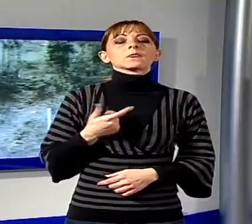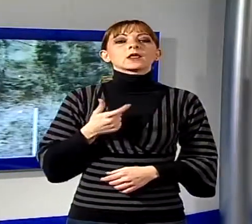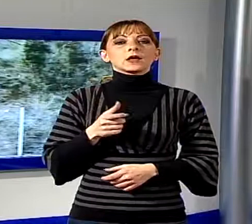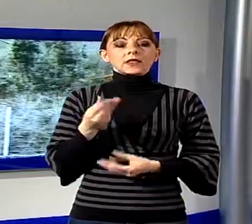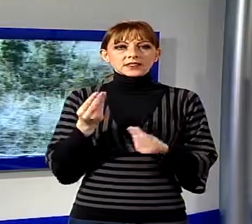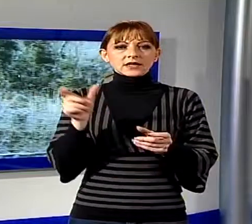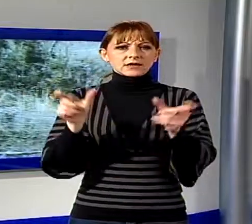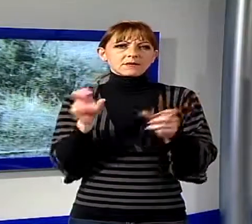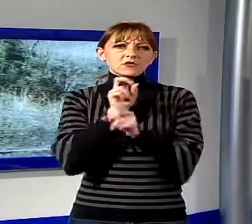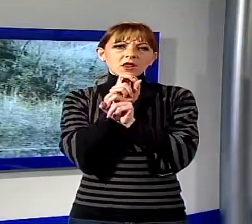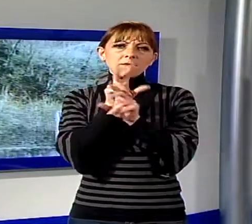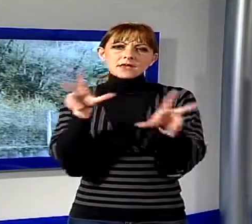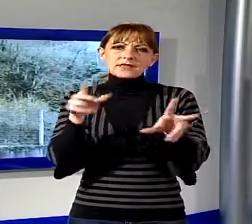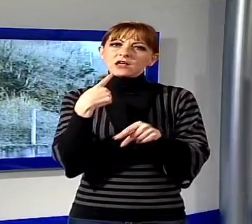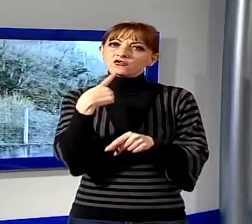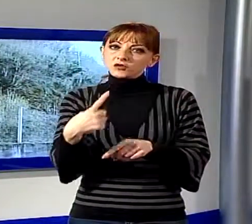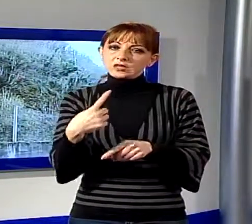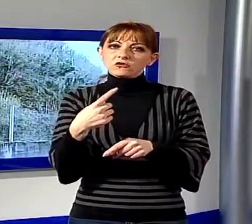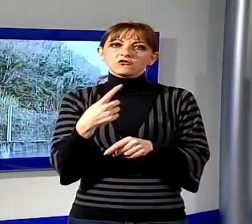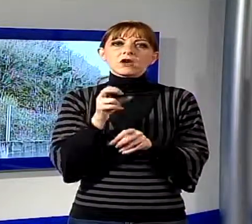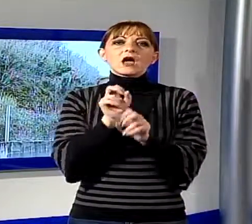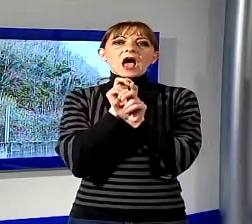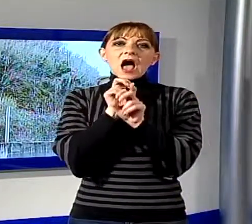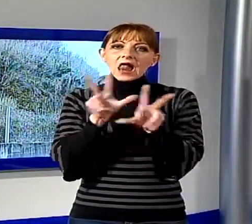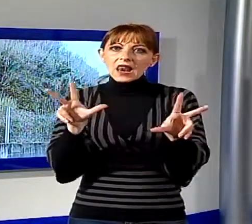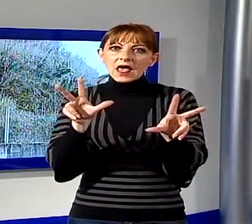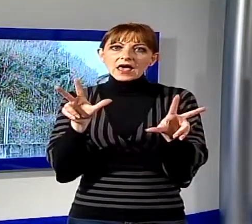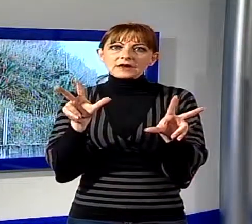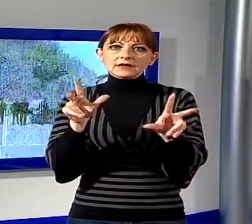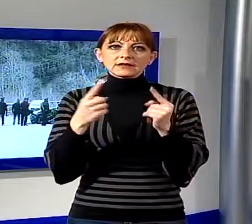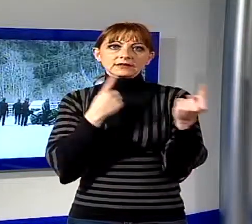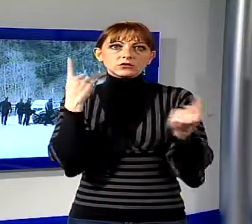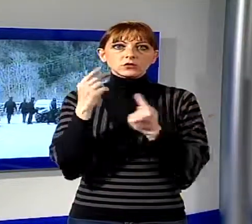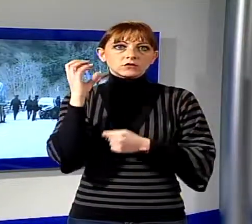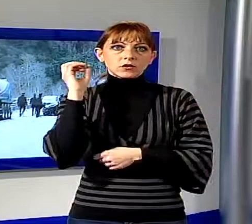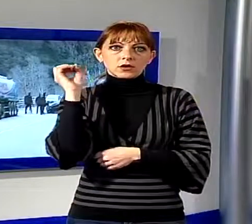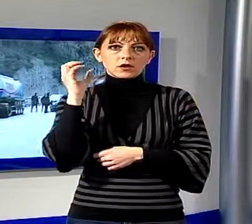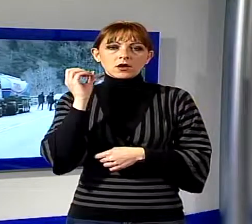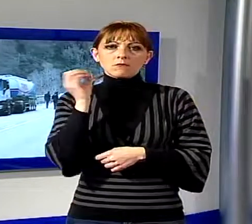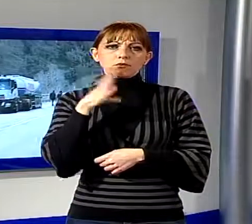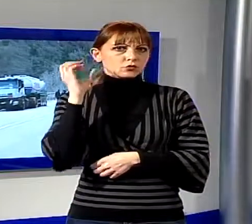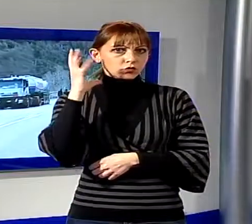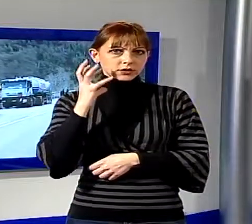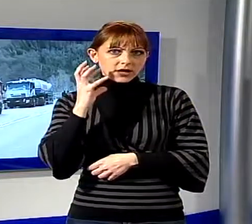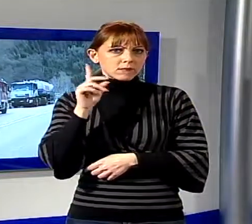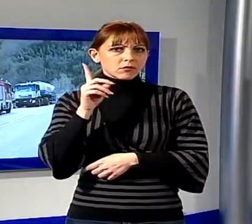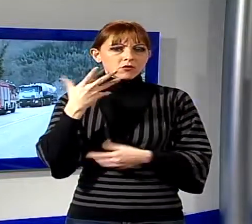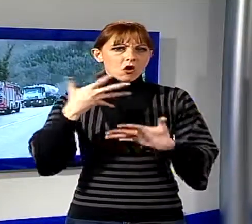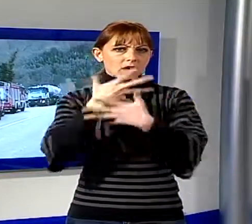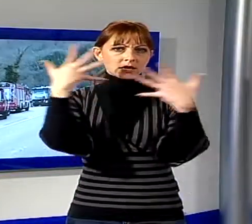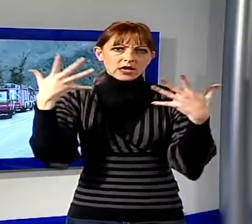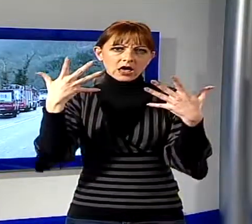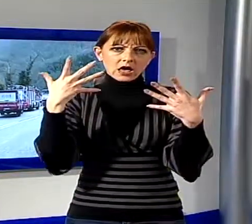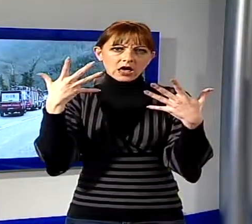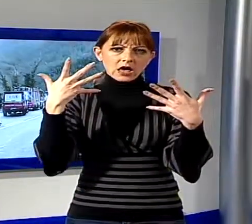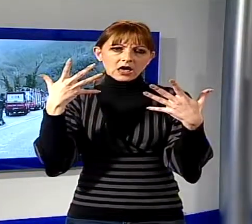di vento non avesse dato l'idea della gravità dell'evento. I tre ospiti hanno convenuto che in effetti c'è bisogno di un miglioramento nel